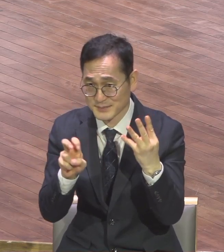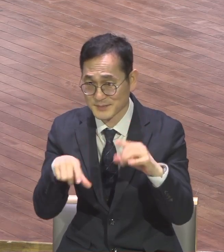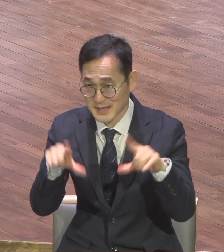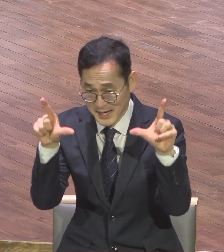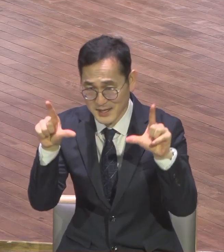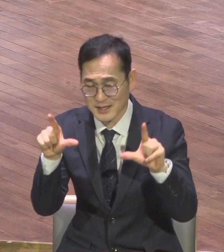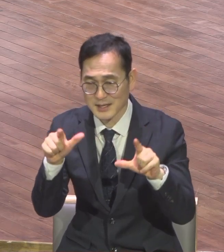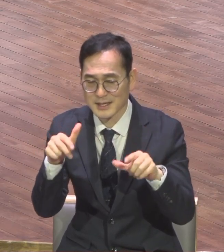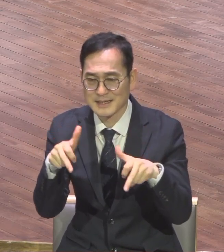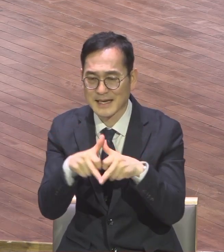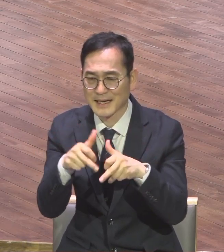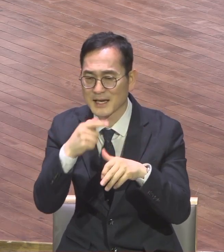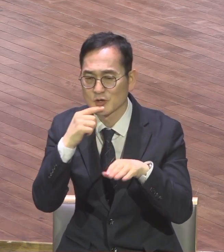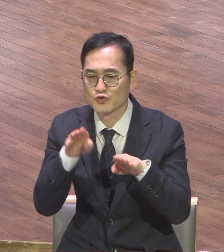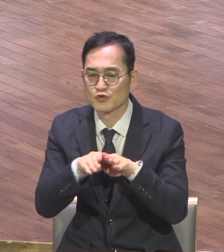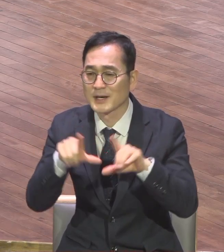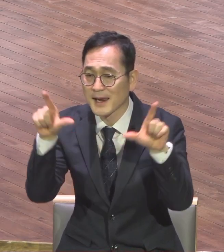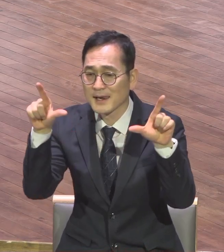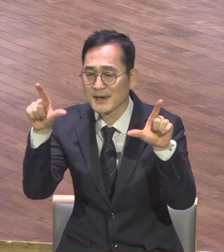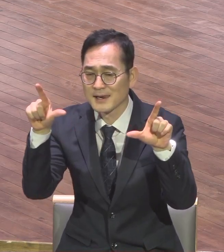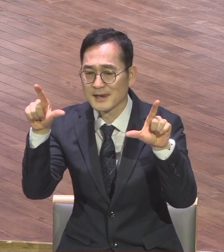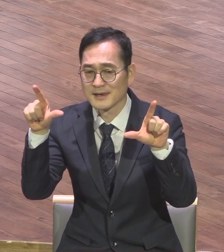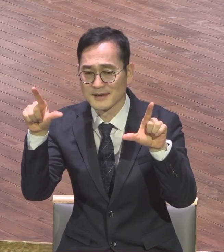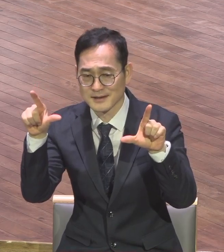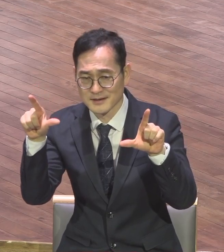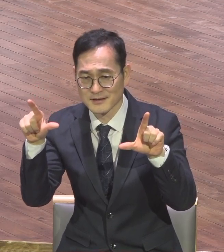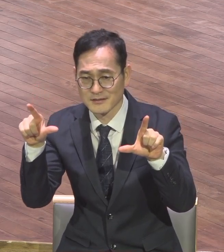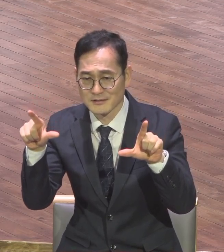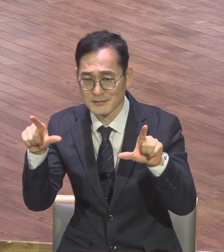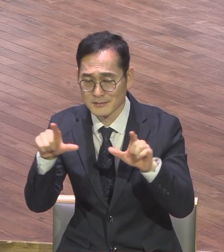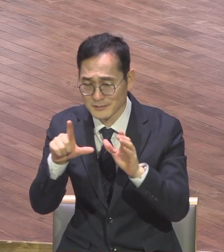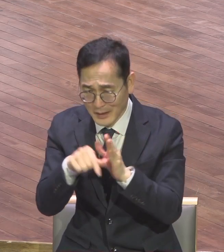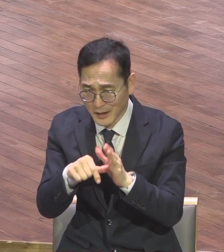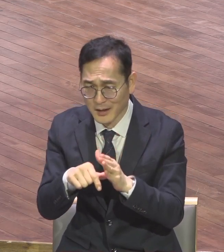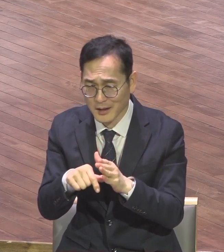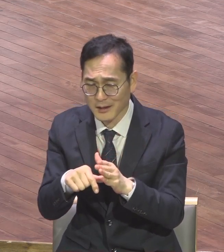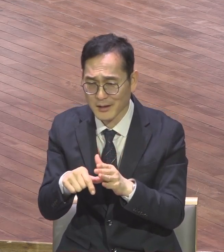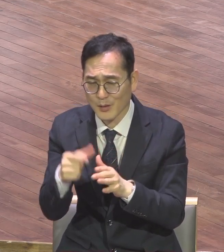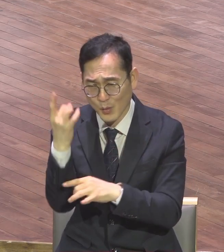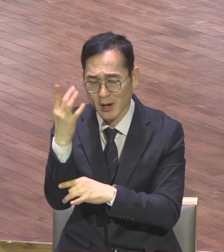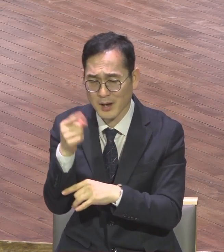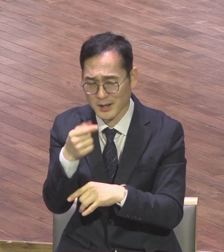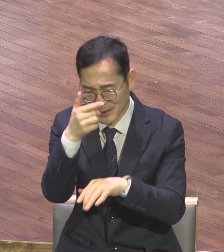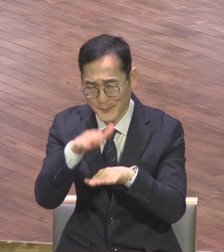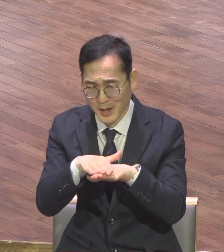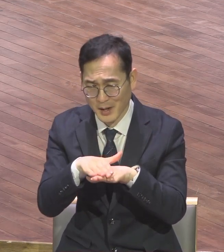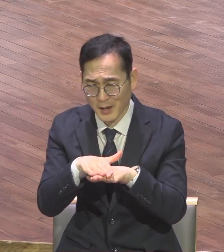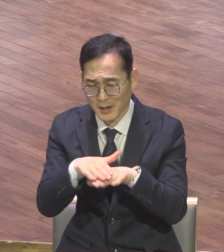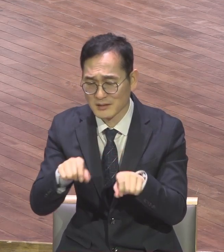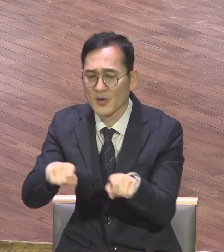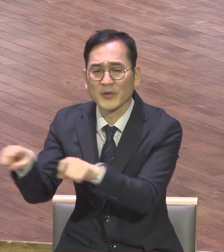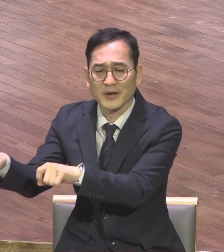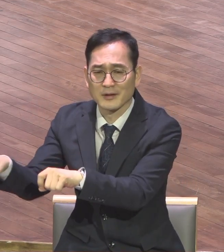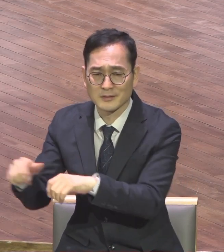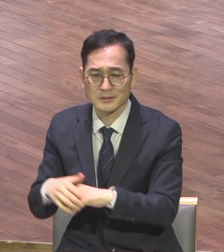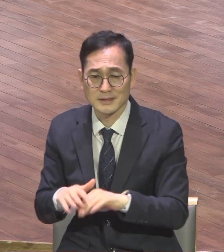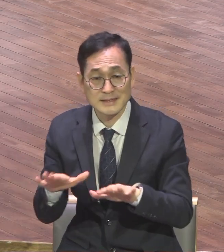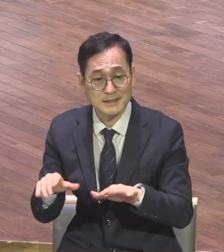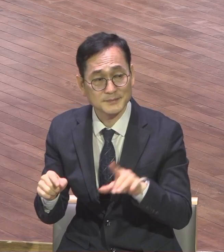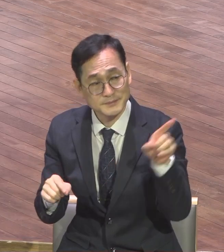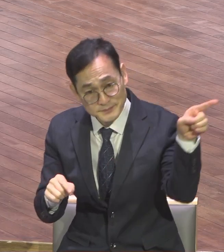지키게 되는데 우리 농인교회, 드림교회, 또 우리 사랑교회 이렇게 연합해서 지금